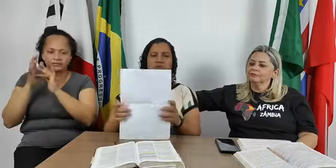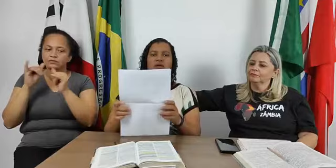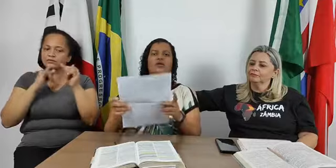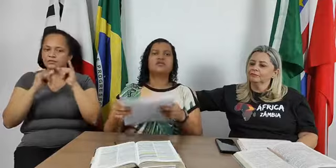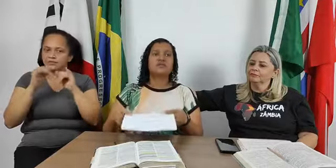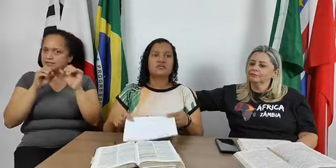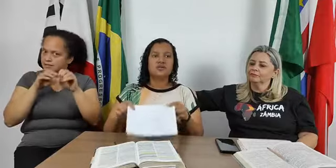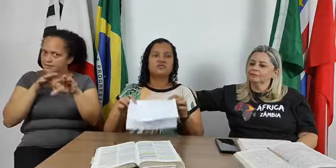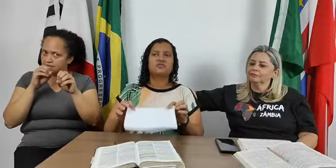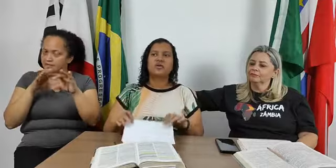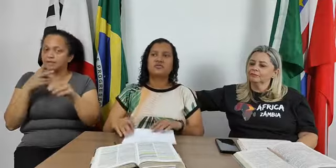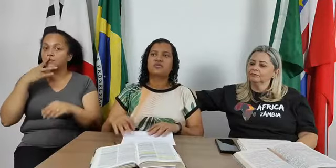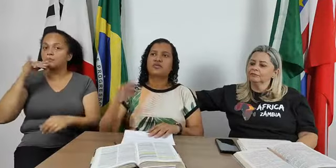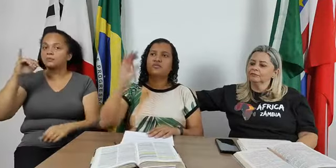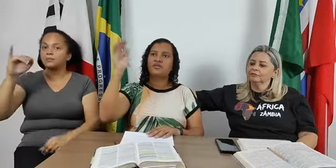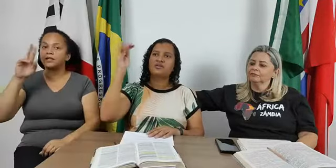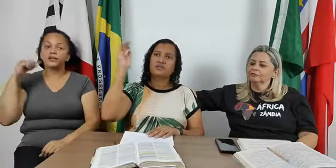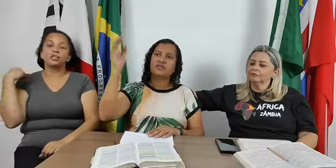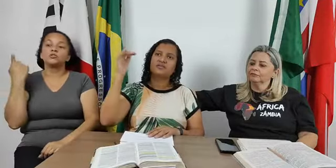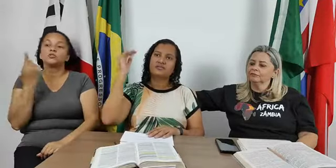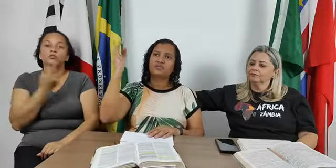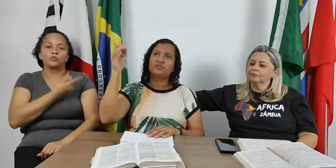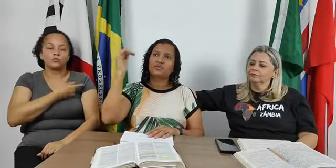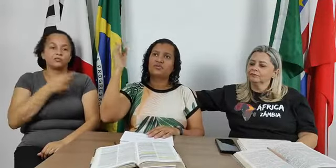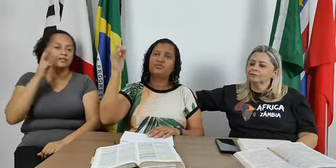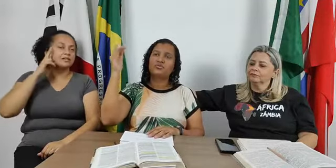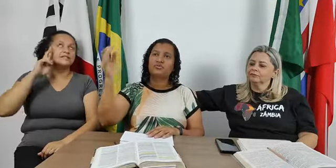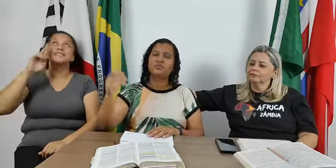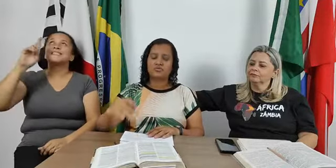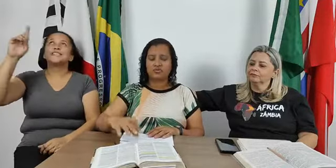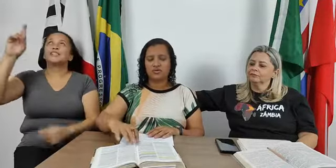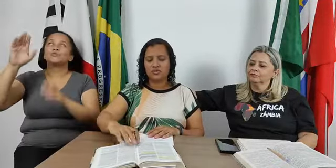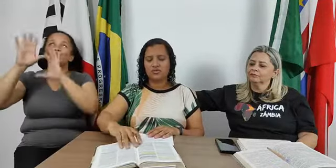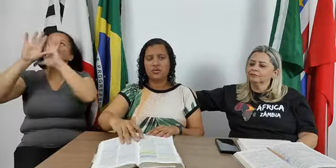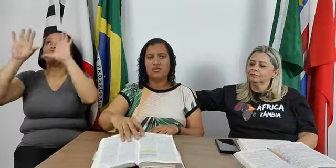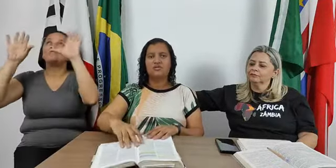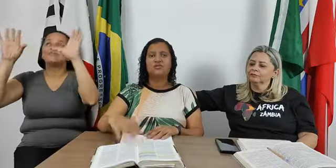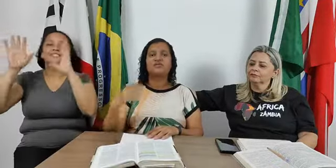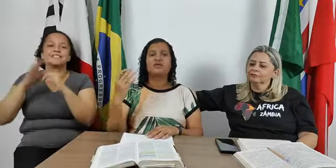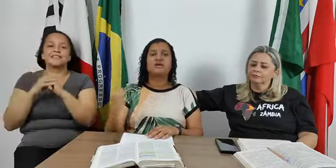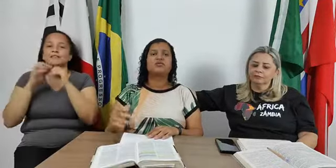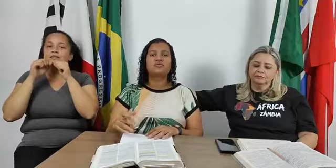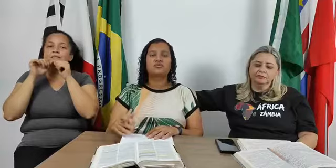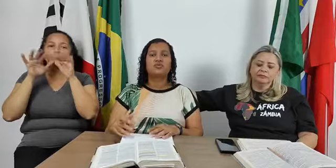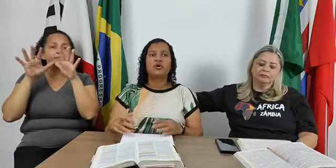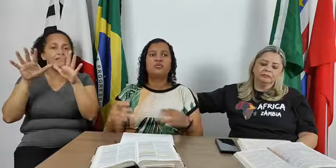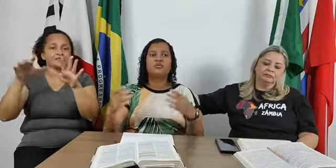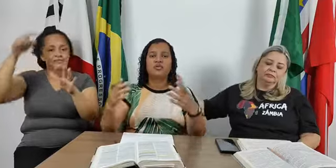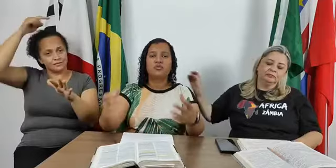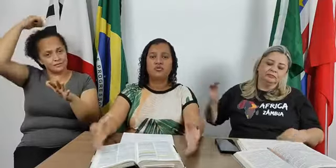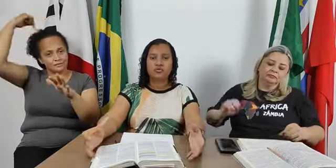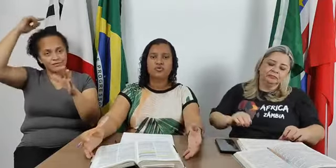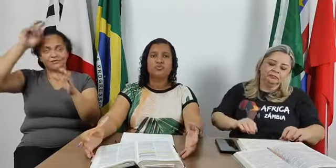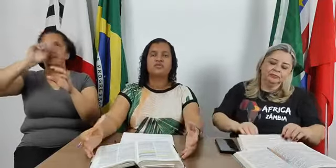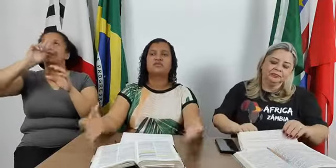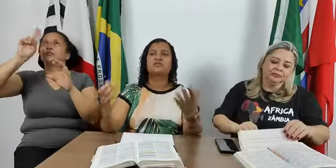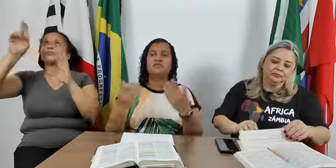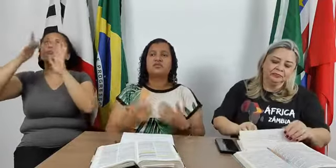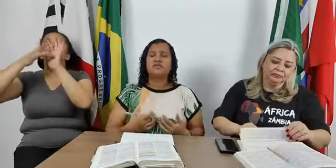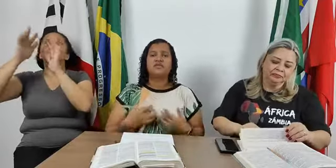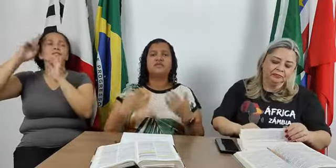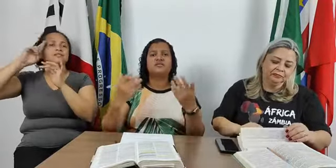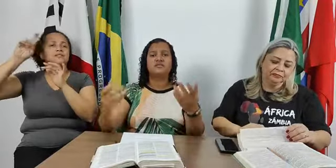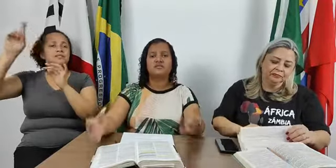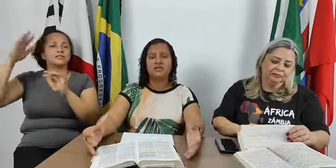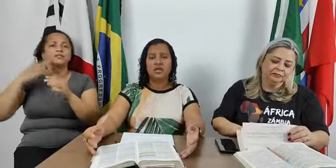Pai nosso que estais no céu, Senhor que está nas alturas, Criador de todas as coisas. Santificado seja o teu nome, Senhor, o teu nome é santo,